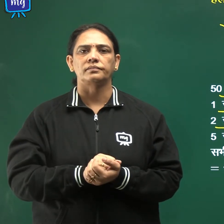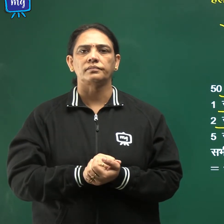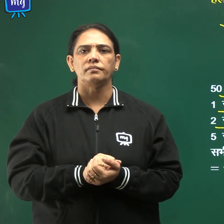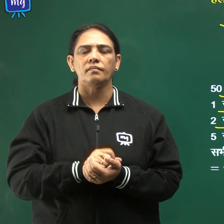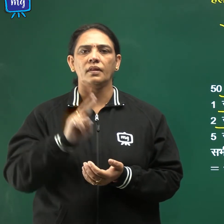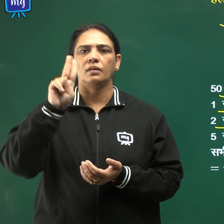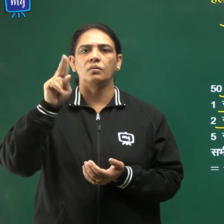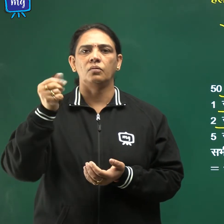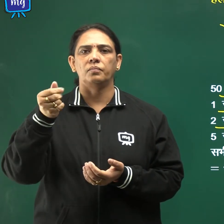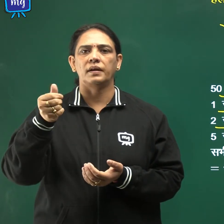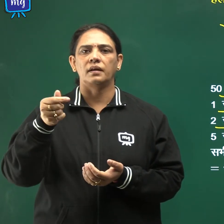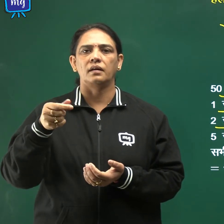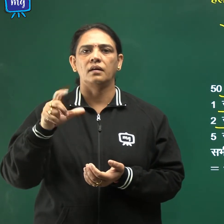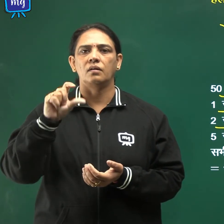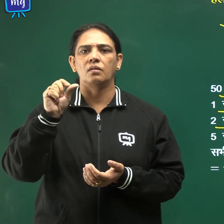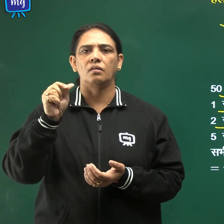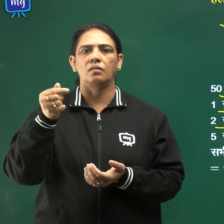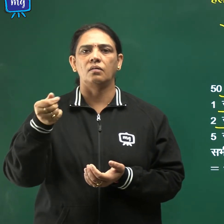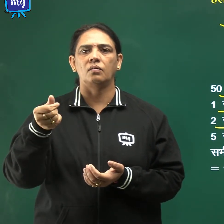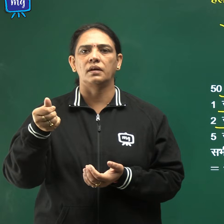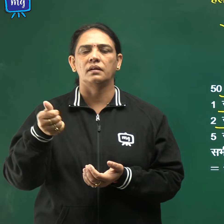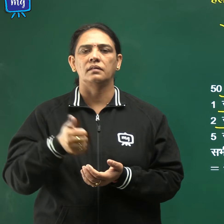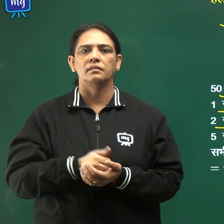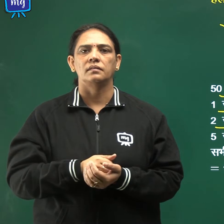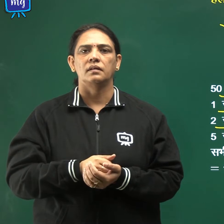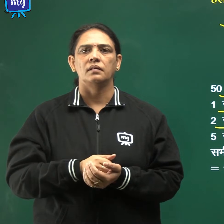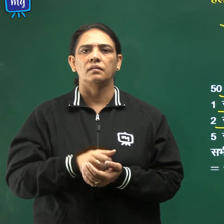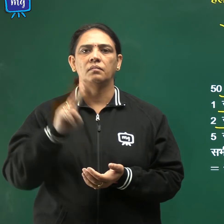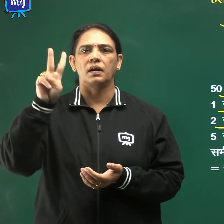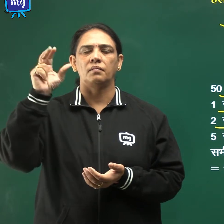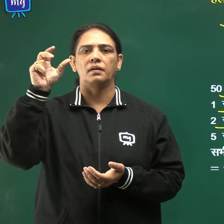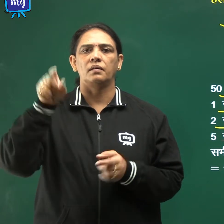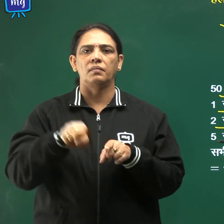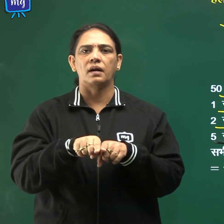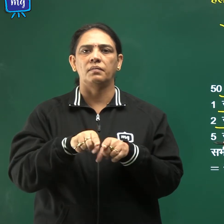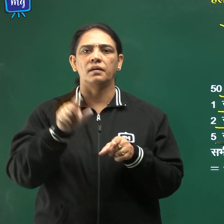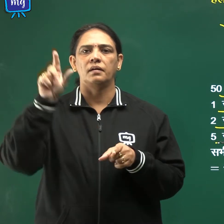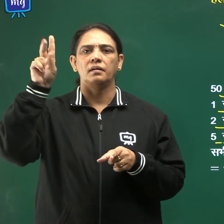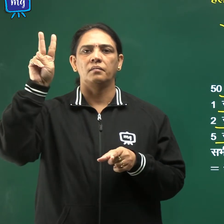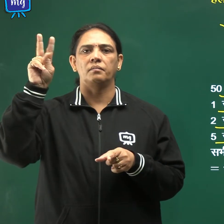तो ₹2 के नोट बॉलीवुड बराबर 20